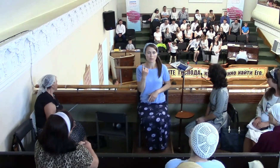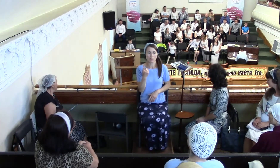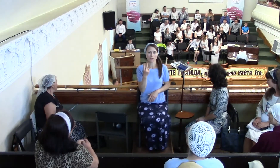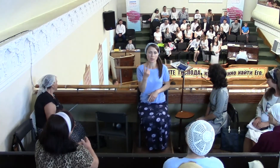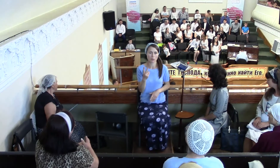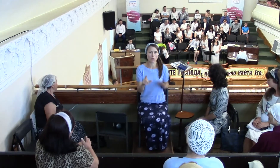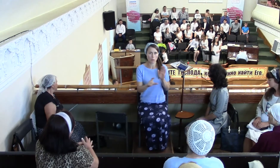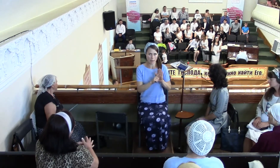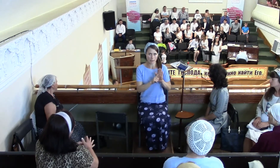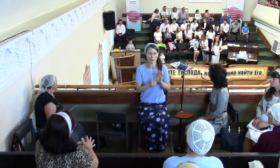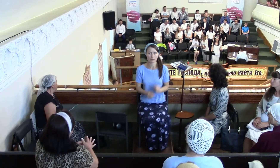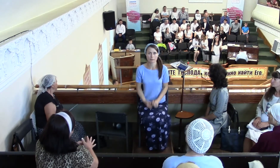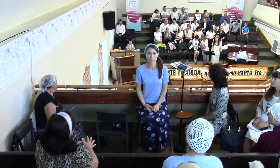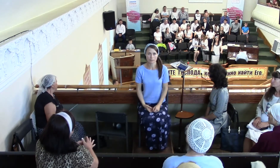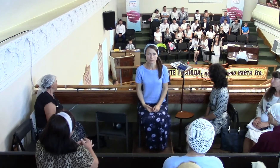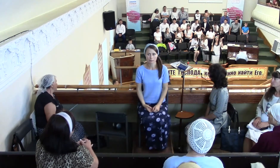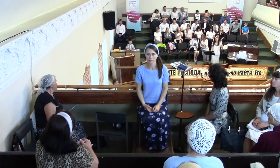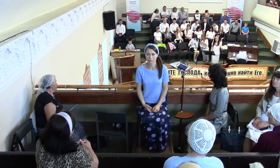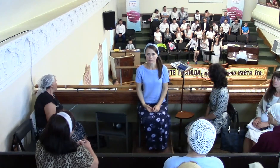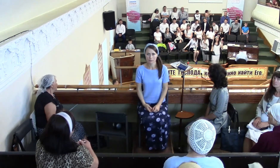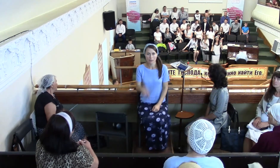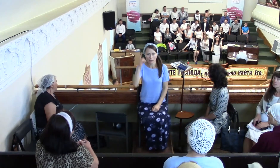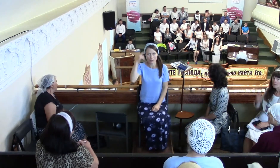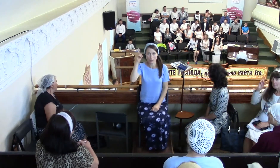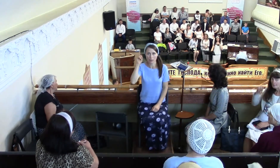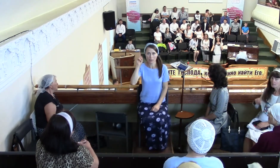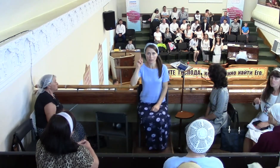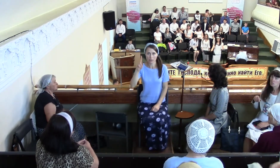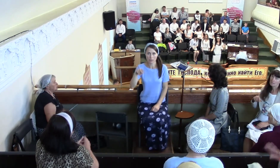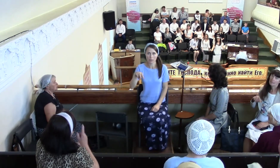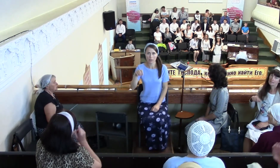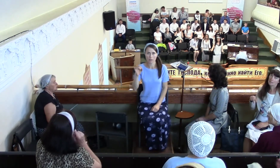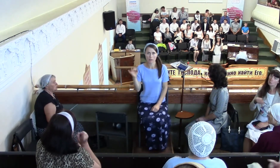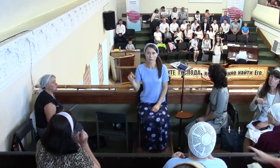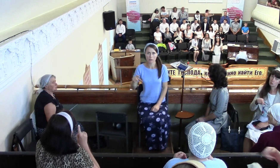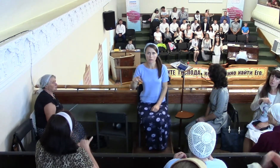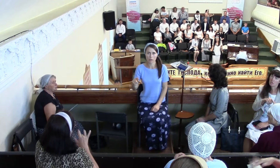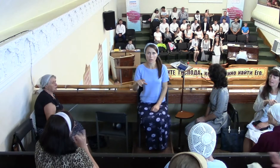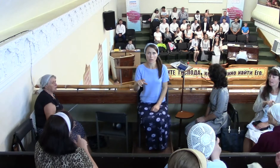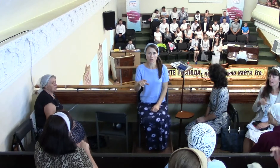Знаешь ли?